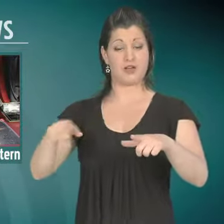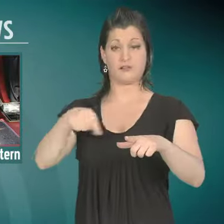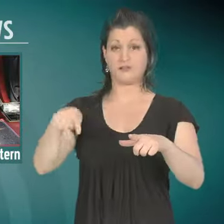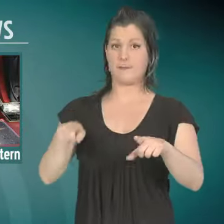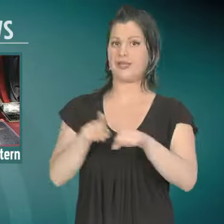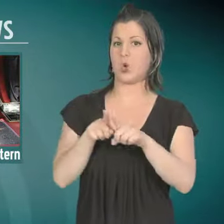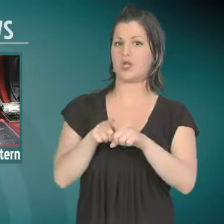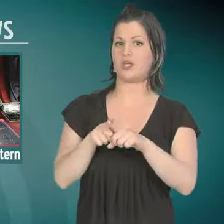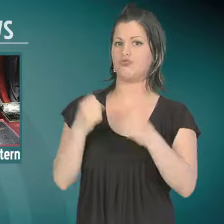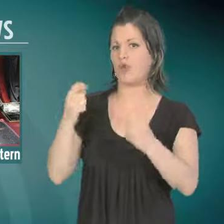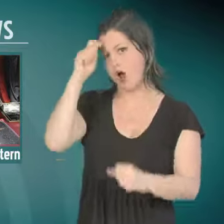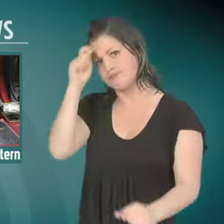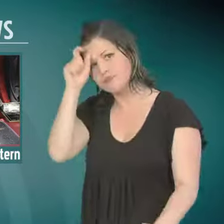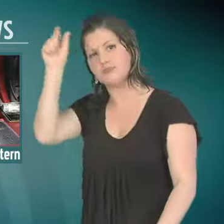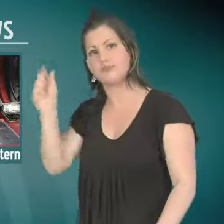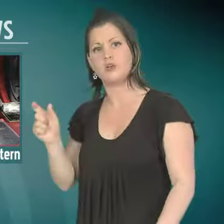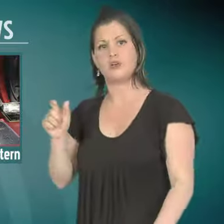Stern mit der Nummer